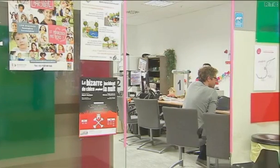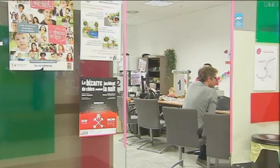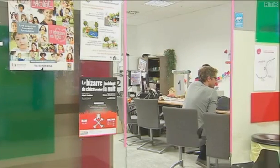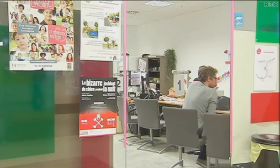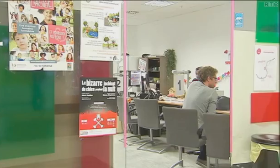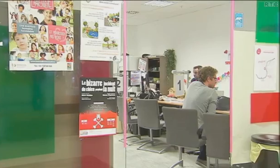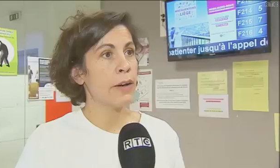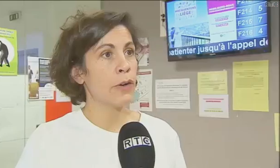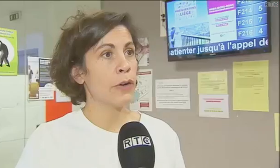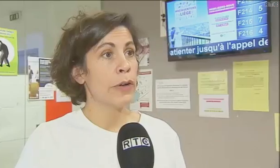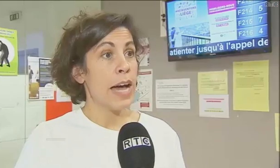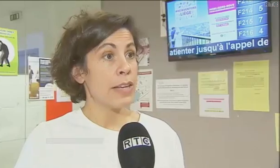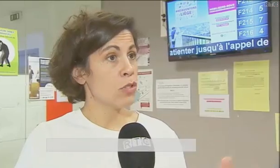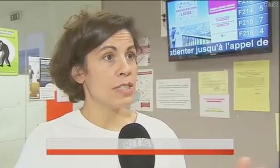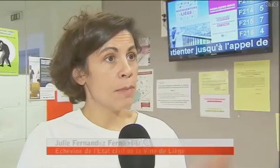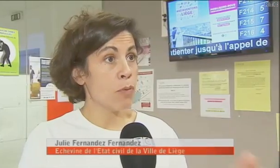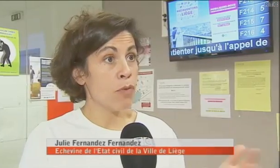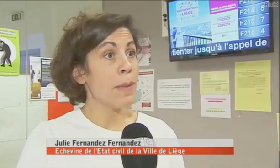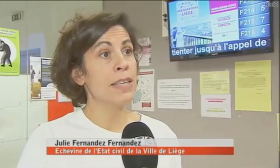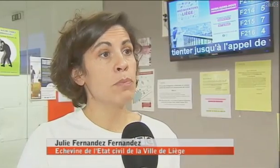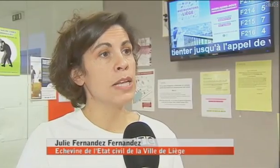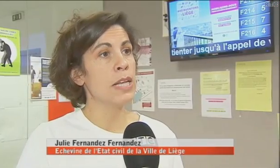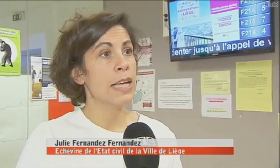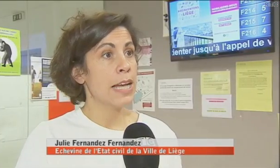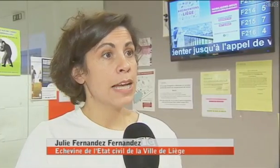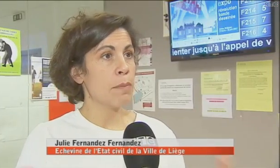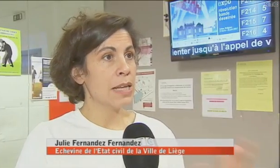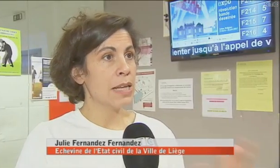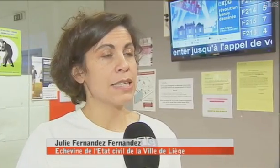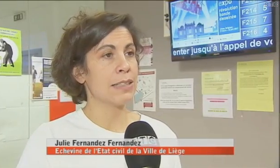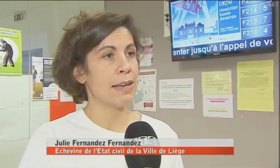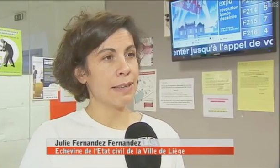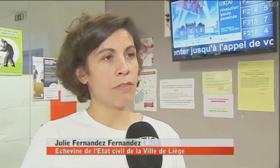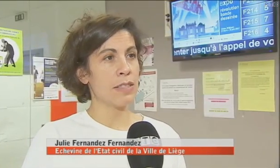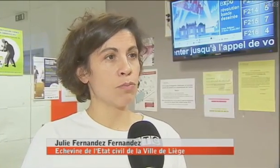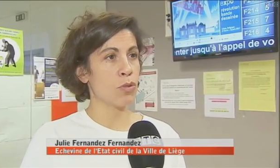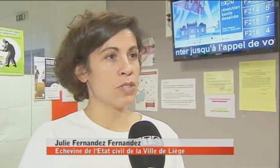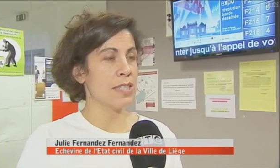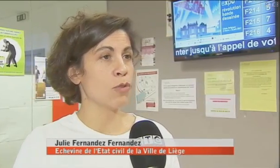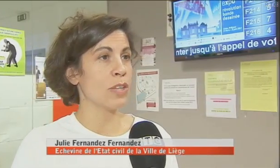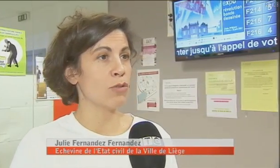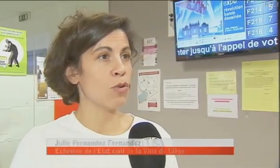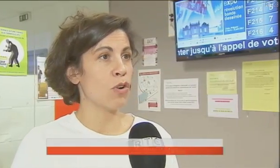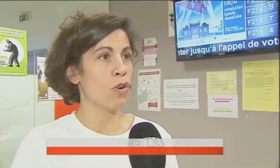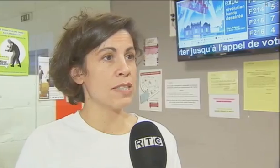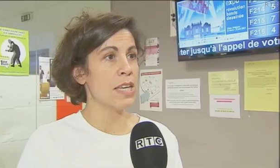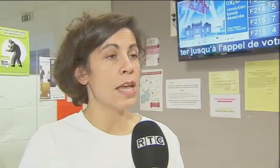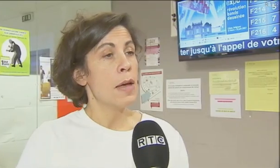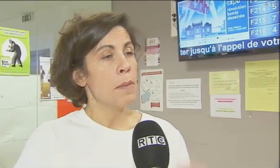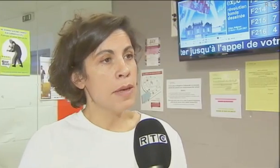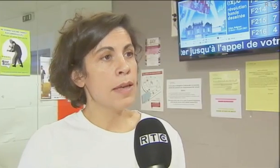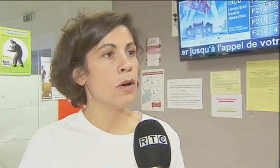formés d'une part à ce système, à pouvoir manipuler la tablette qui sert d'interface pour ce système de traduction en langue des